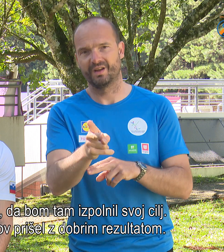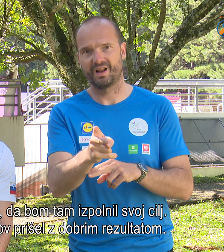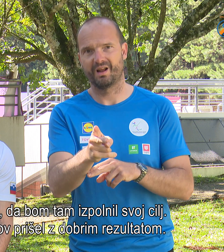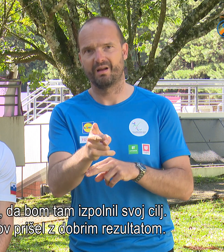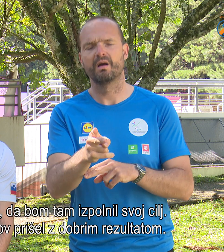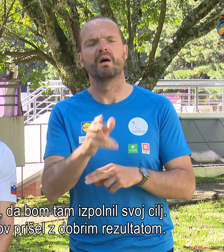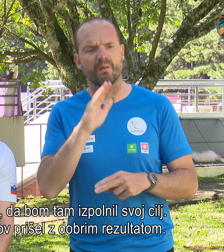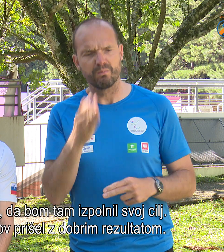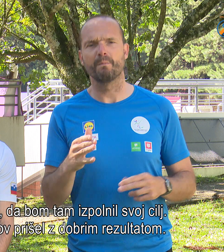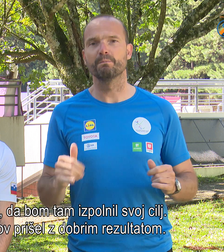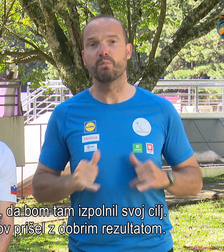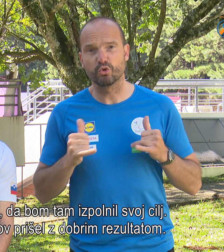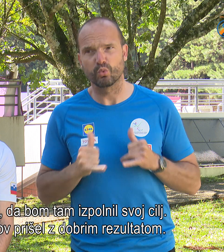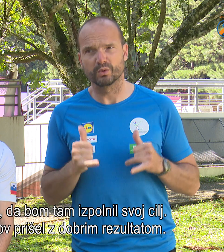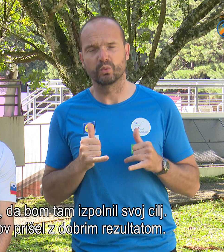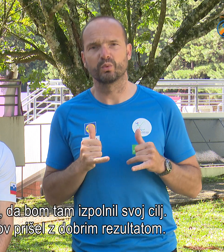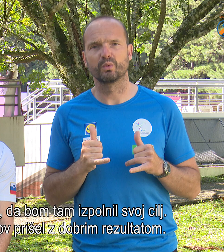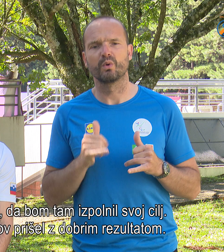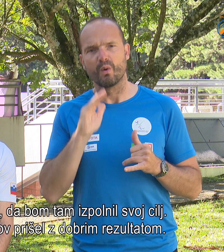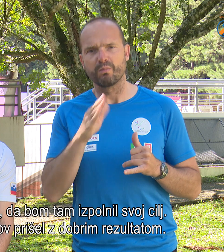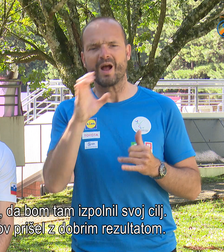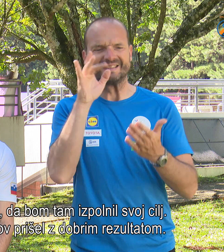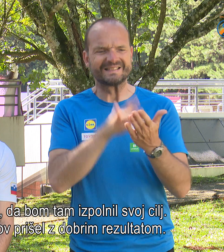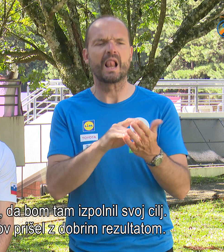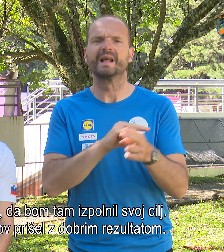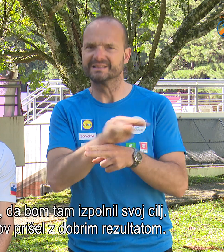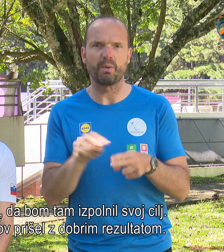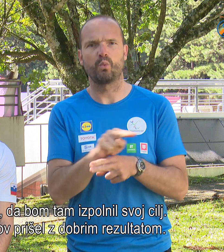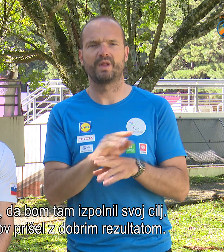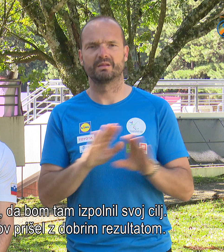res potrudil se bom, da bo cilj izpolnjen in da